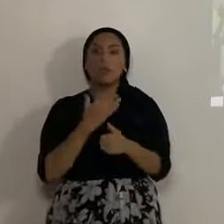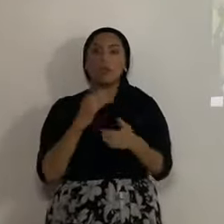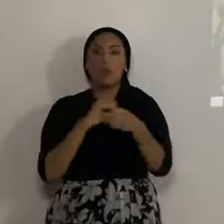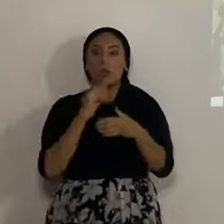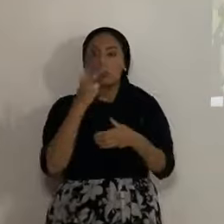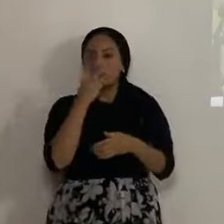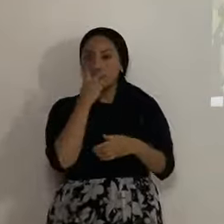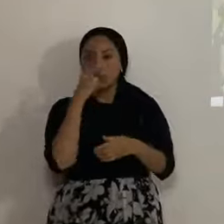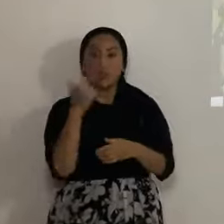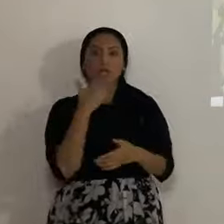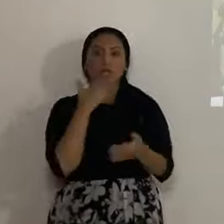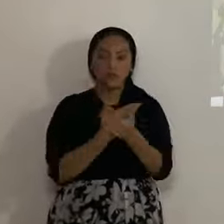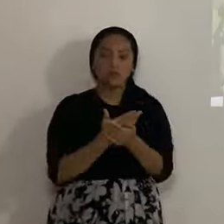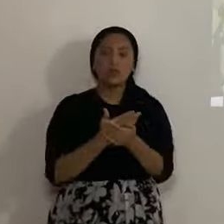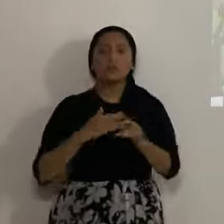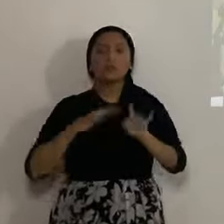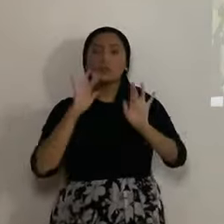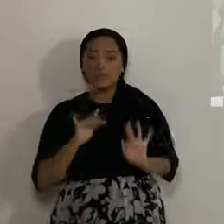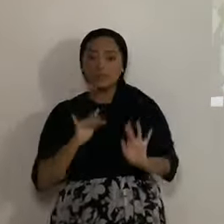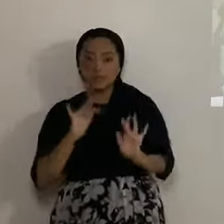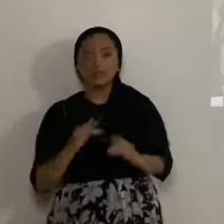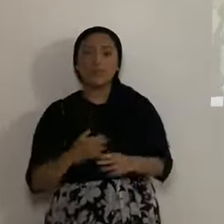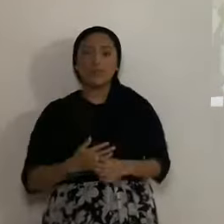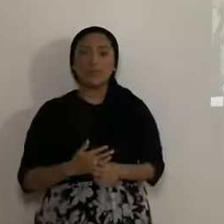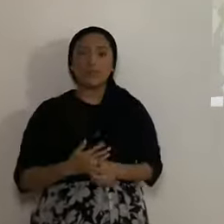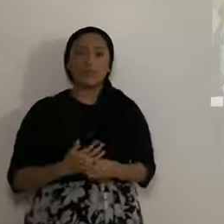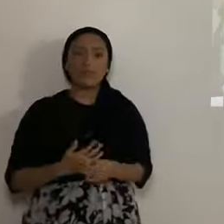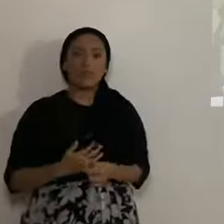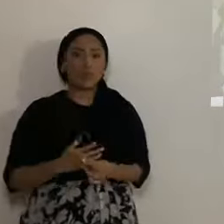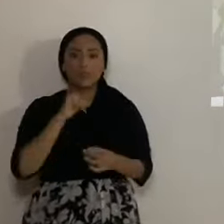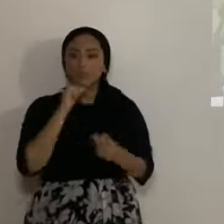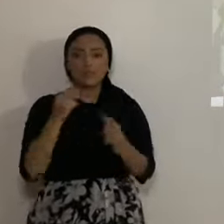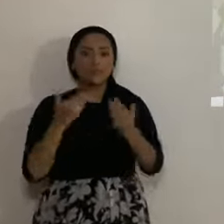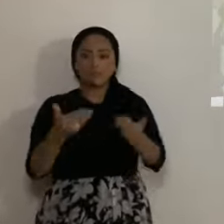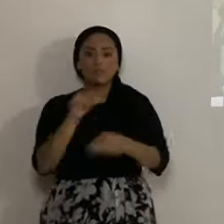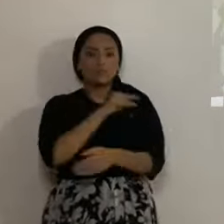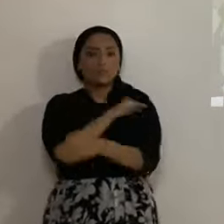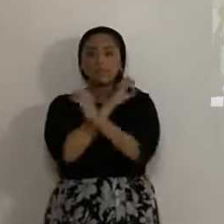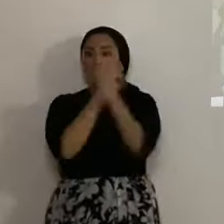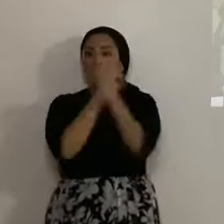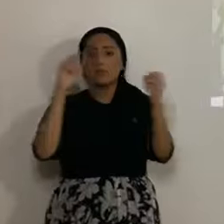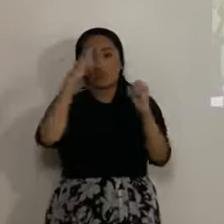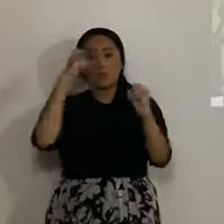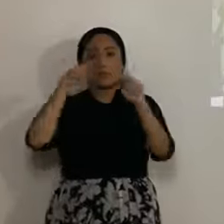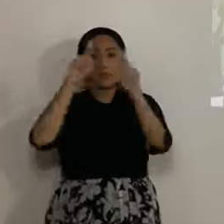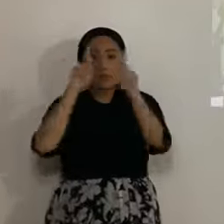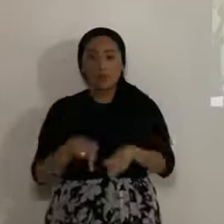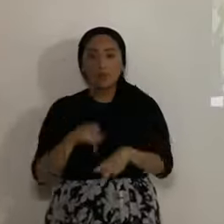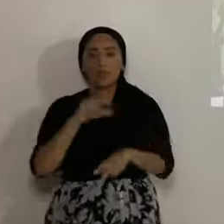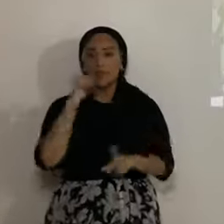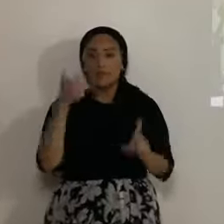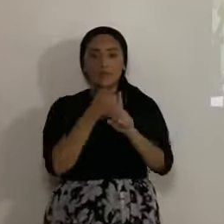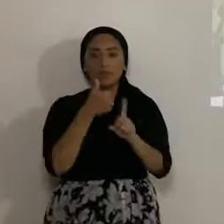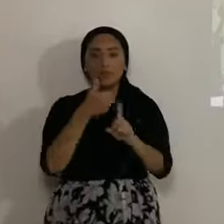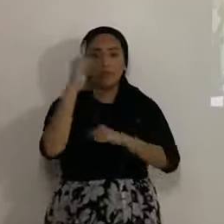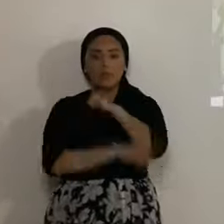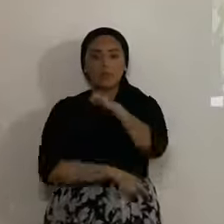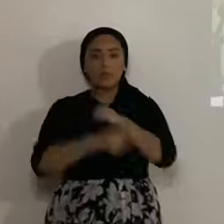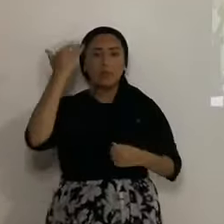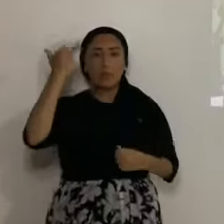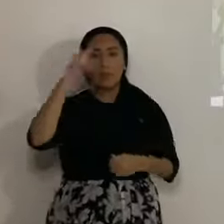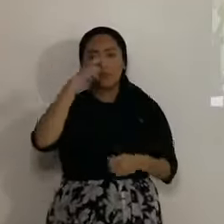bueno, es bondadoso. Entonces, ahí no opera la culpa porque la persona no se autocastiga. ¿Por qué?